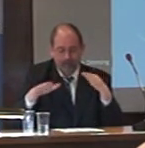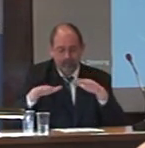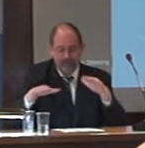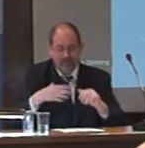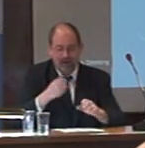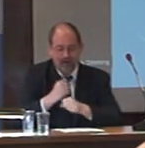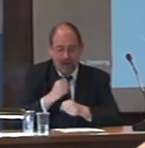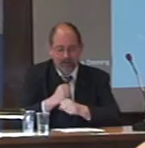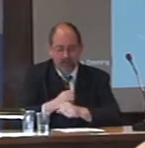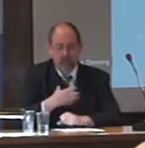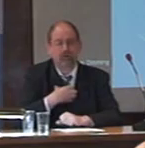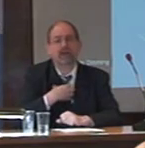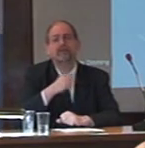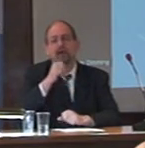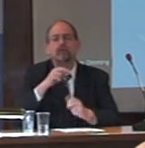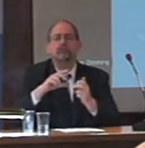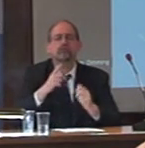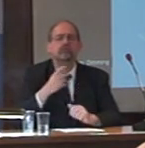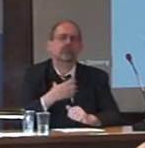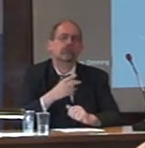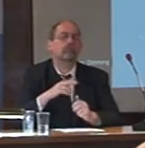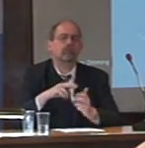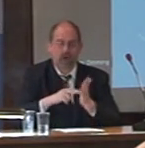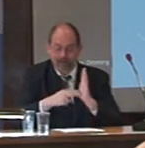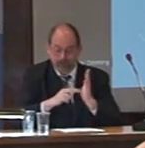Na kraju hteo bih da se zahvalim